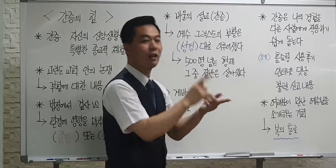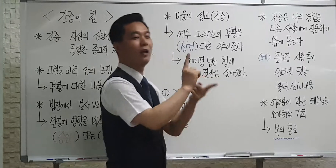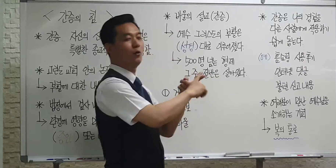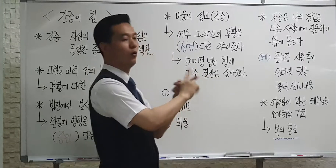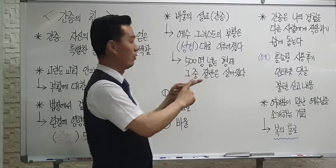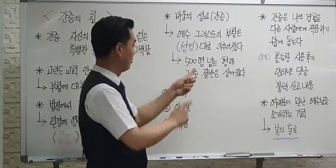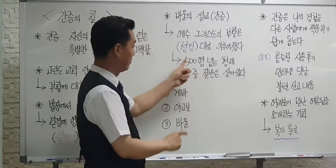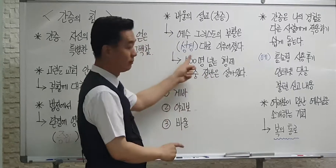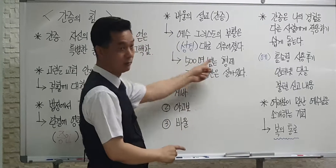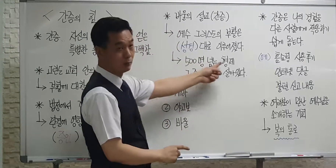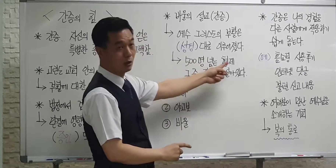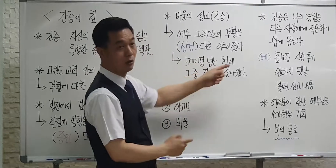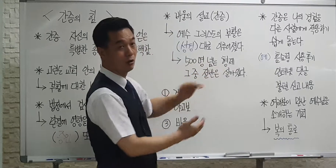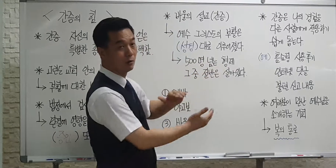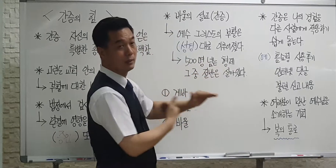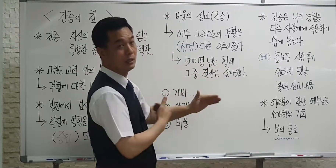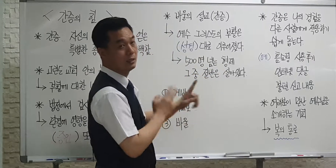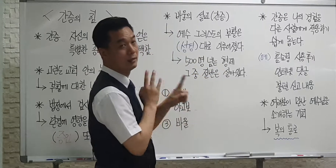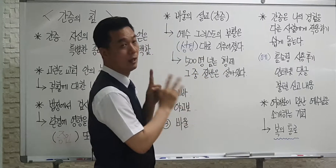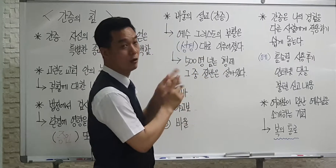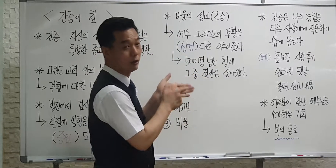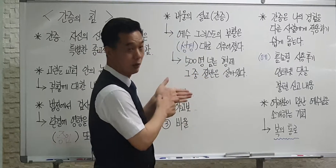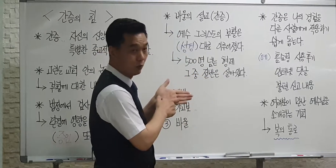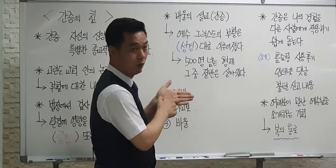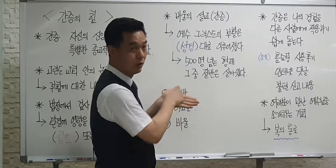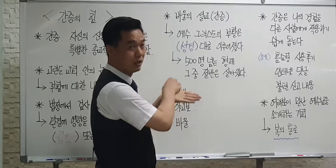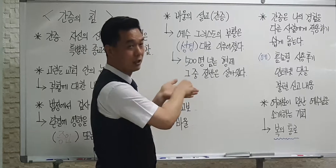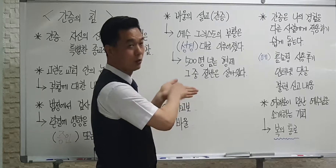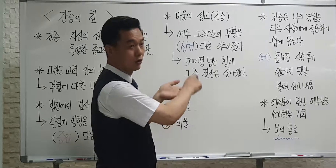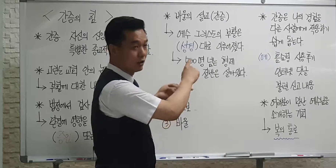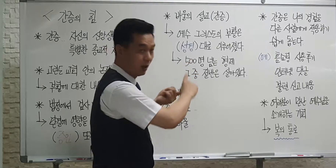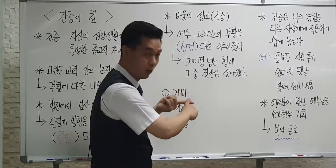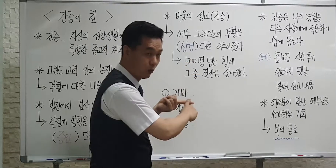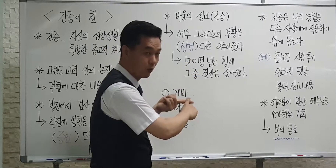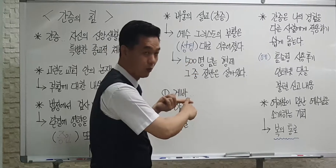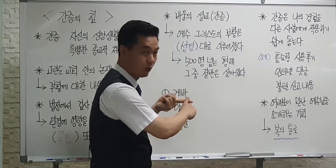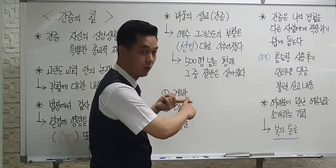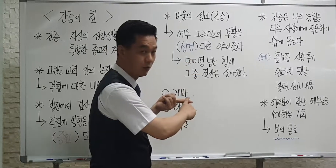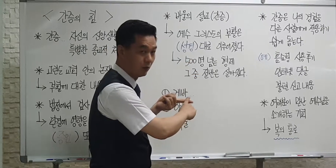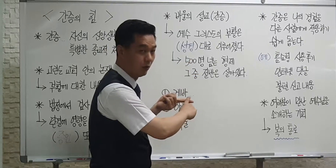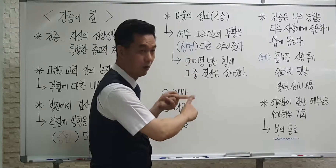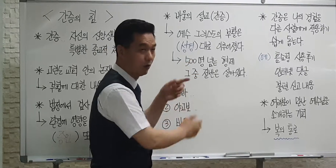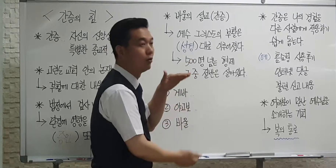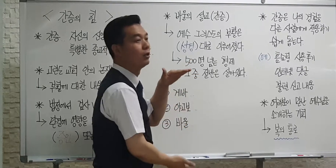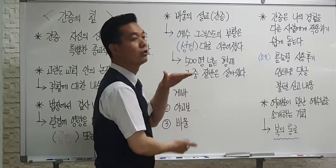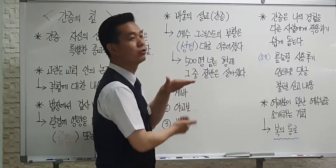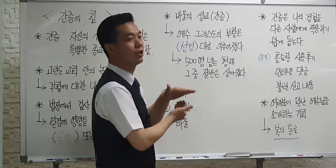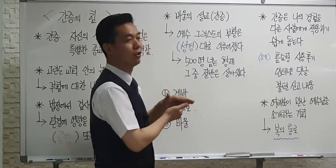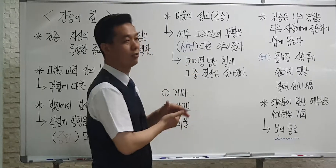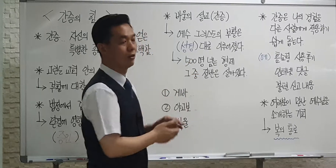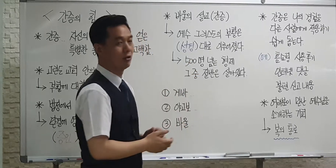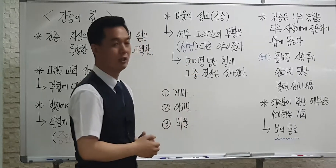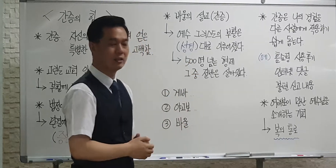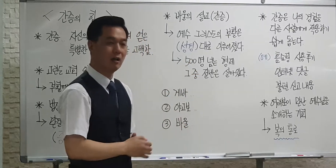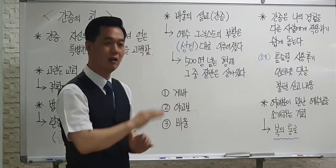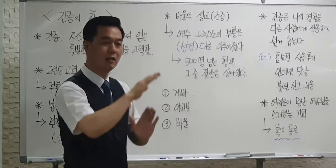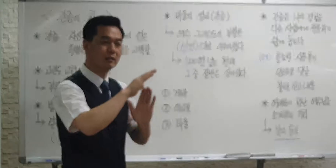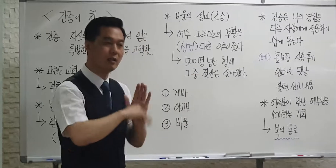성경대로 뭐라고요? 미리 예언되고 기록된 대로 성취가 되는 거예요. 자, 그